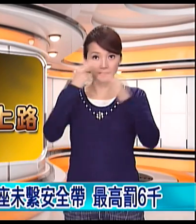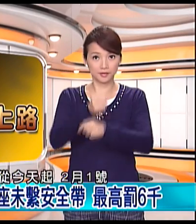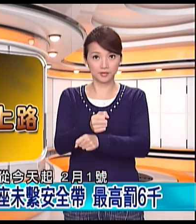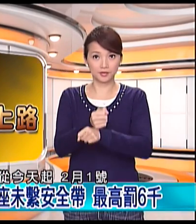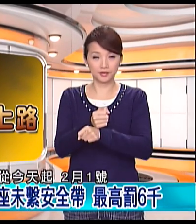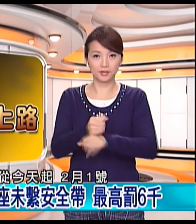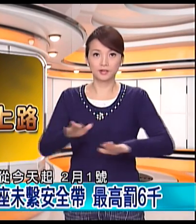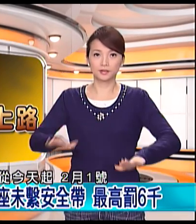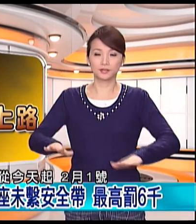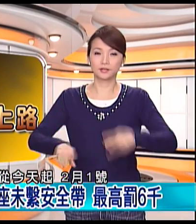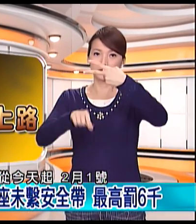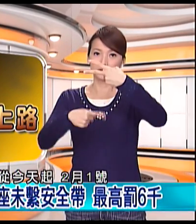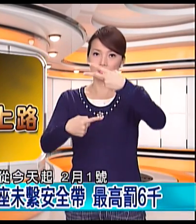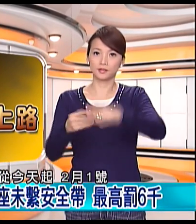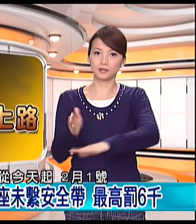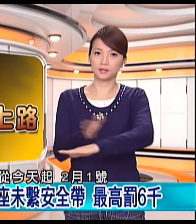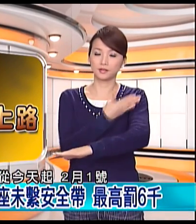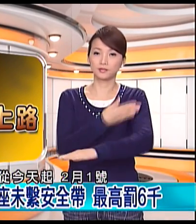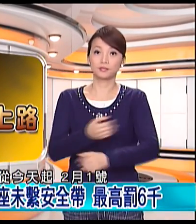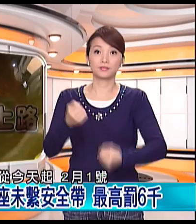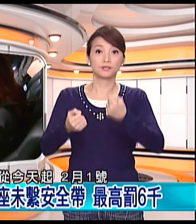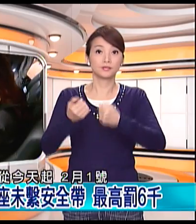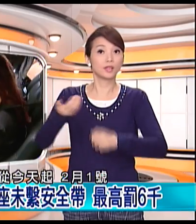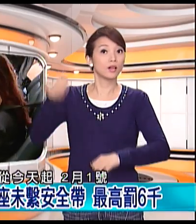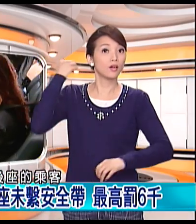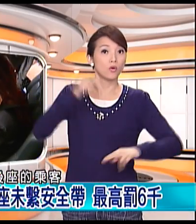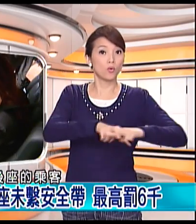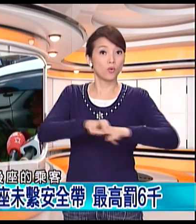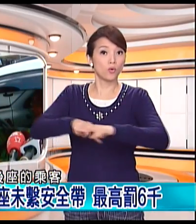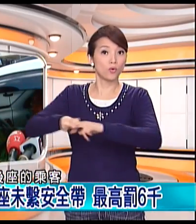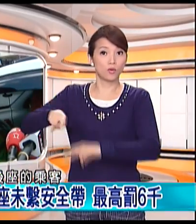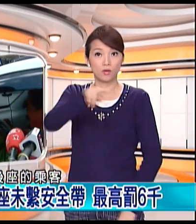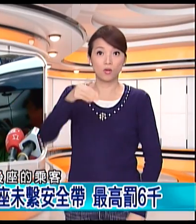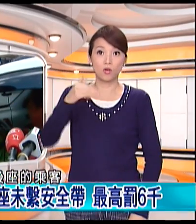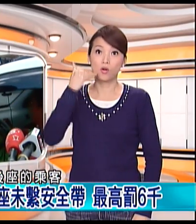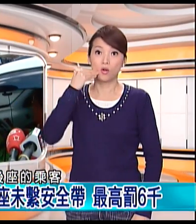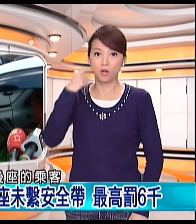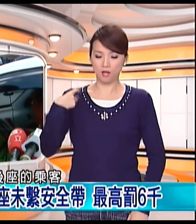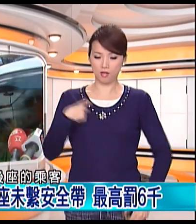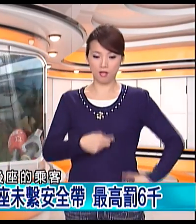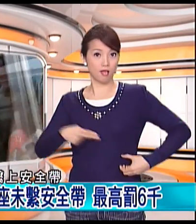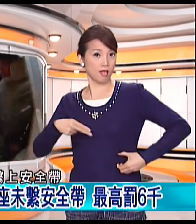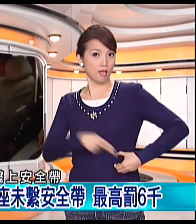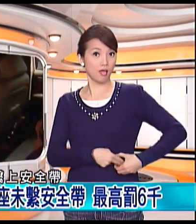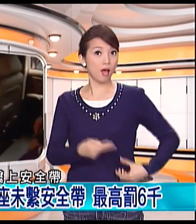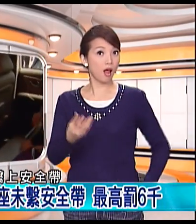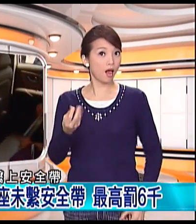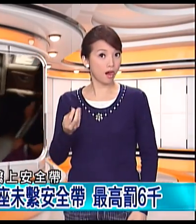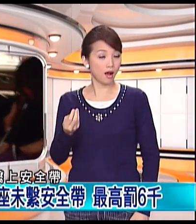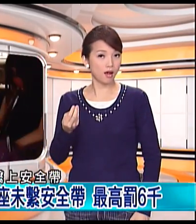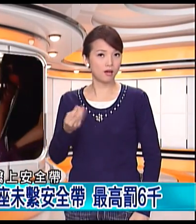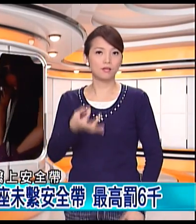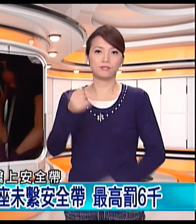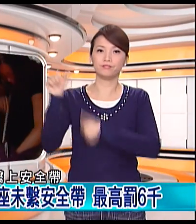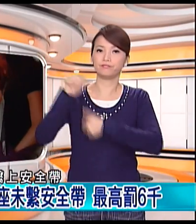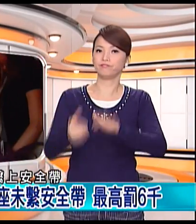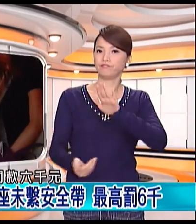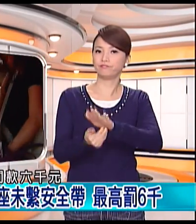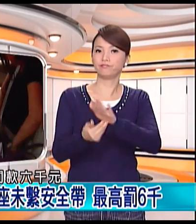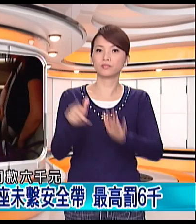提醒观众，从今天起2月1号，坐在汽车后座的乘客如果没有系上安全带，最高要